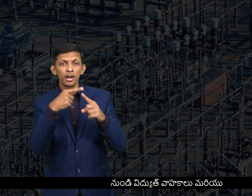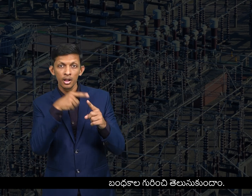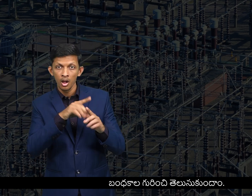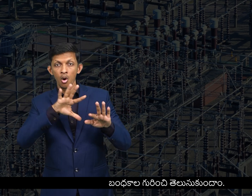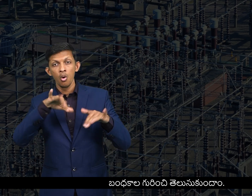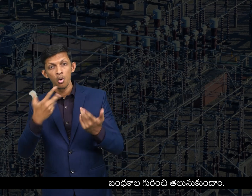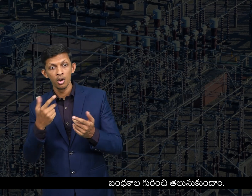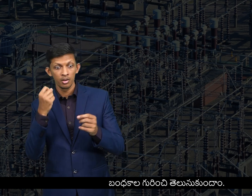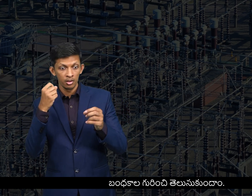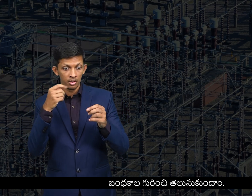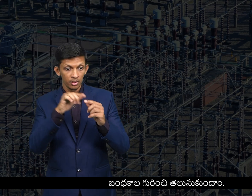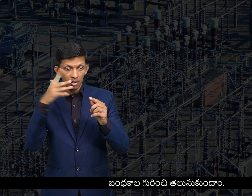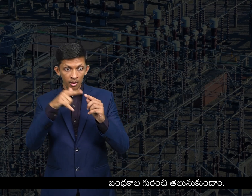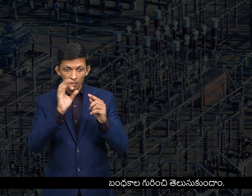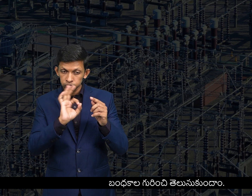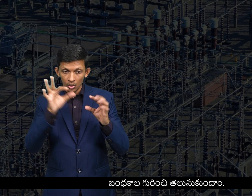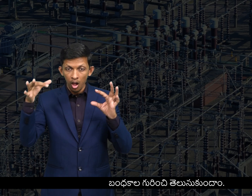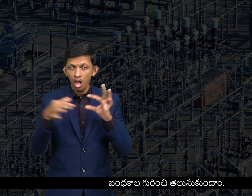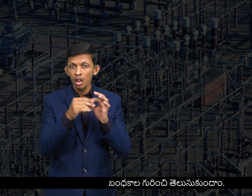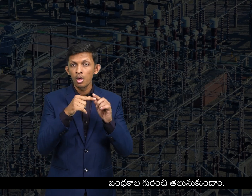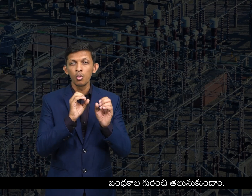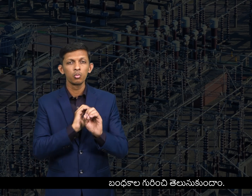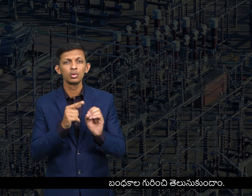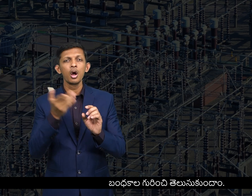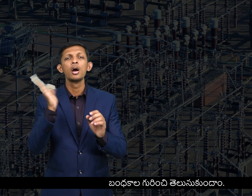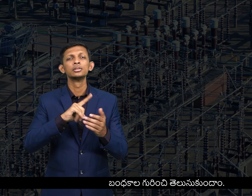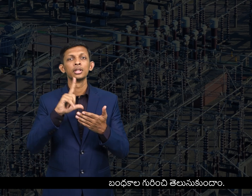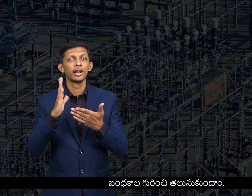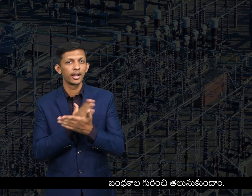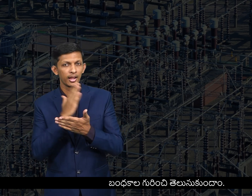మరియు బంధకాల గురించి తెలుసుకుందాం.